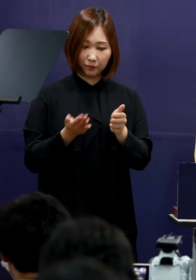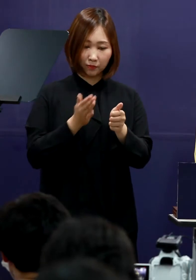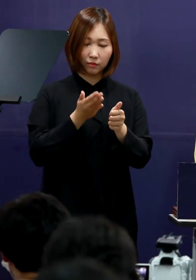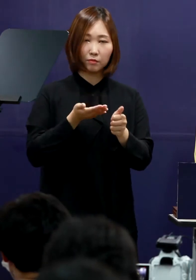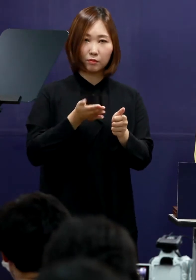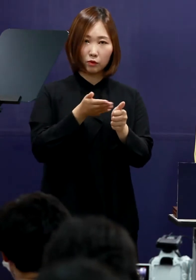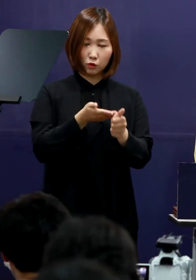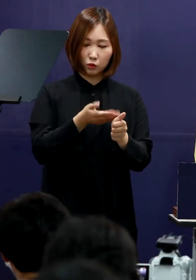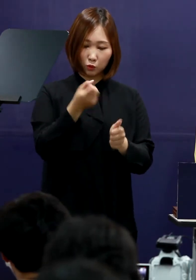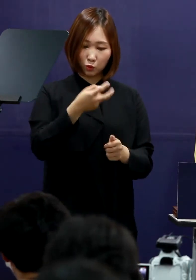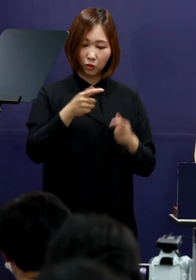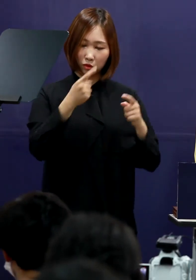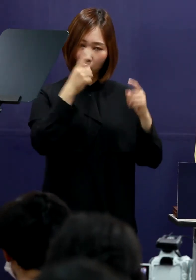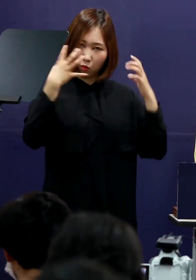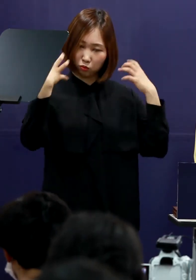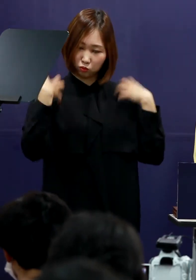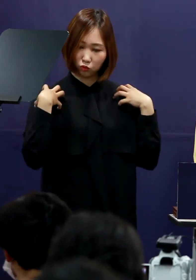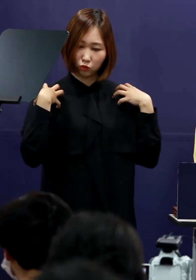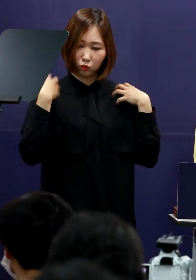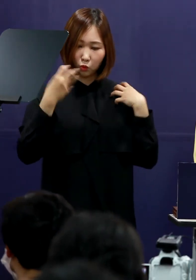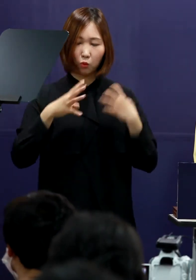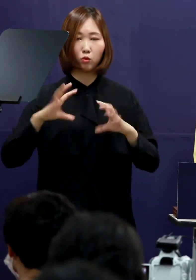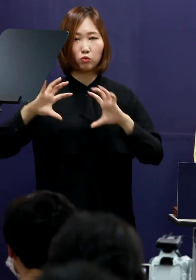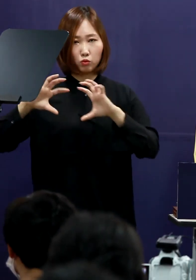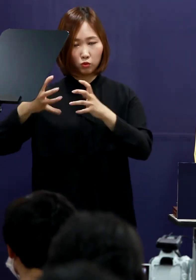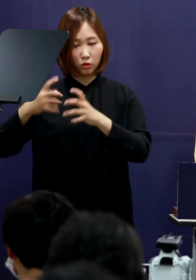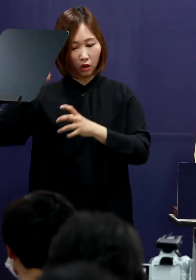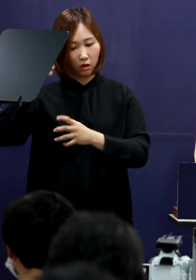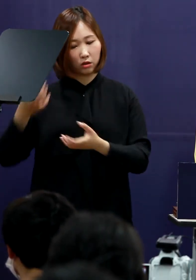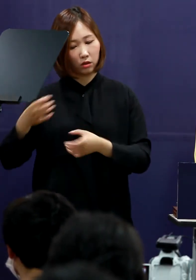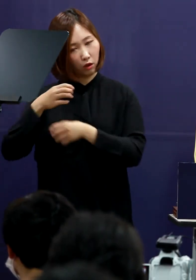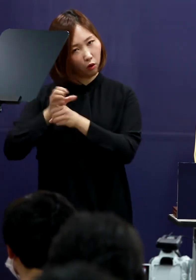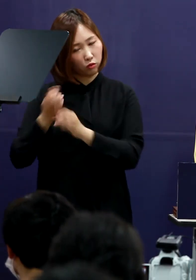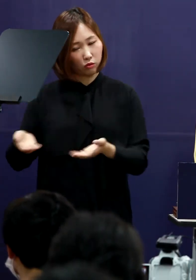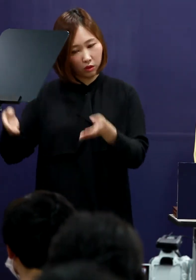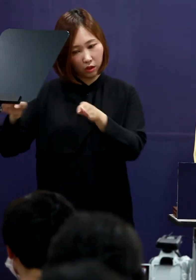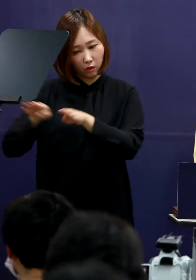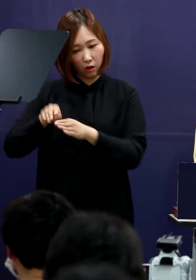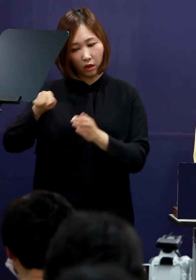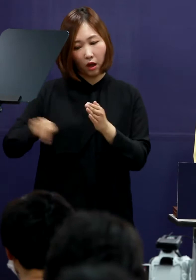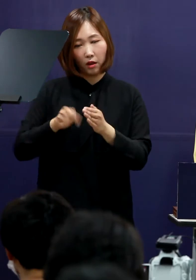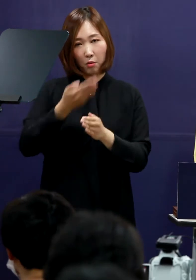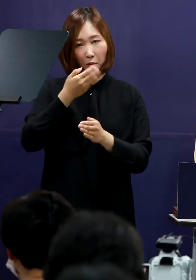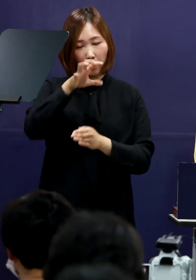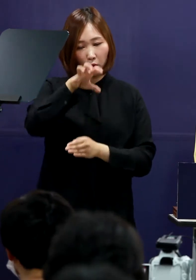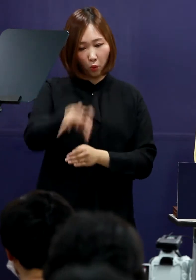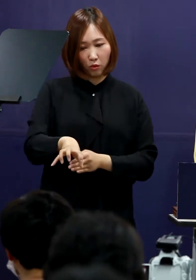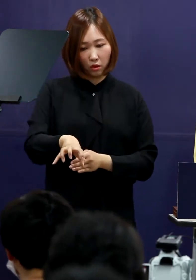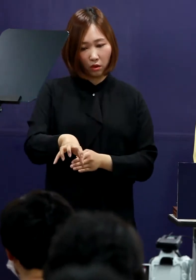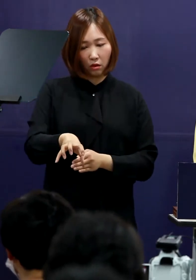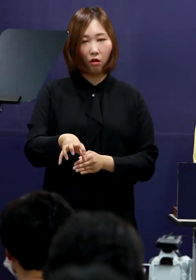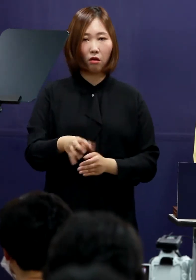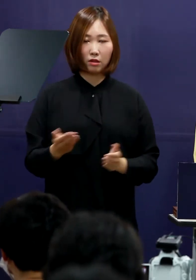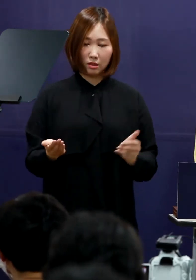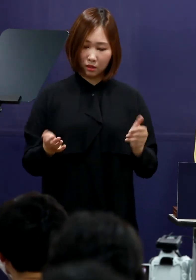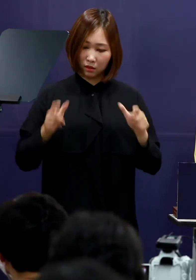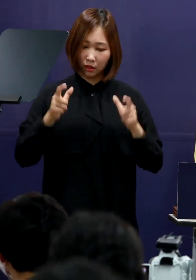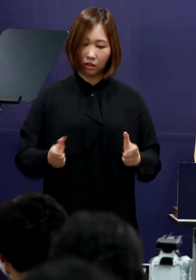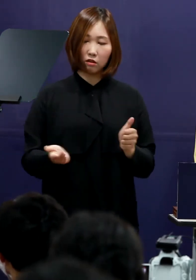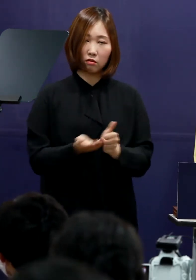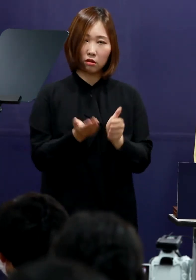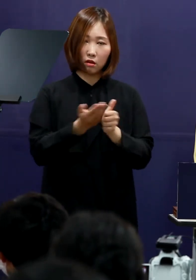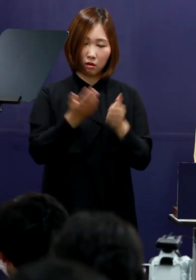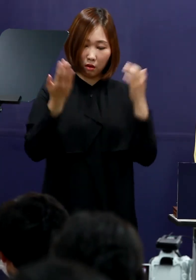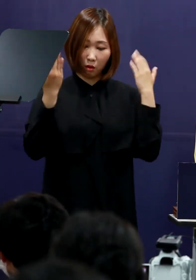정부 부처와 또 국제경부기관 등의 구내식당에도 로컬푸드 식재료 공급을 점차